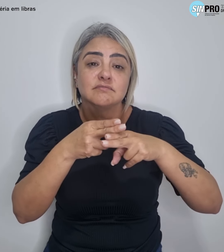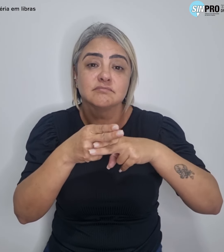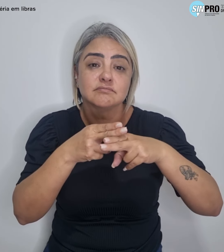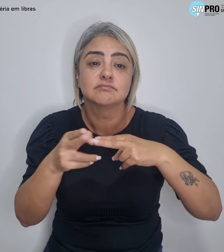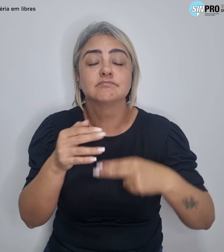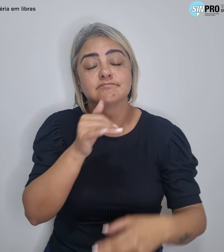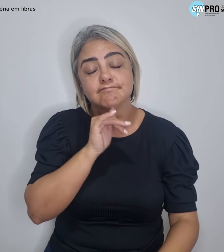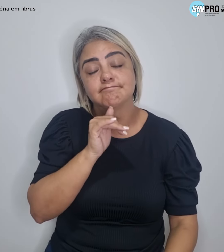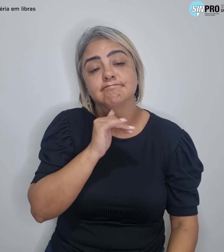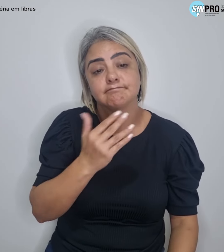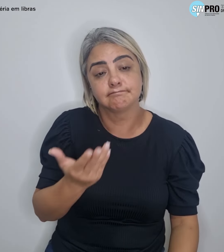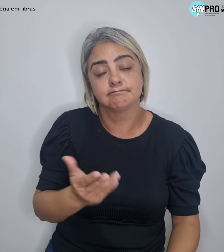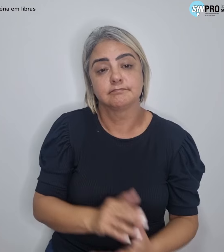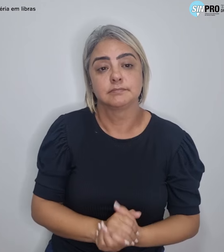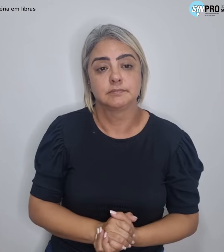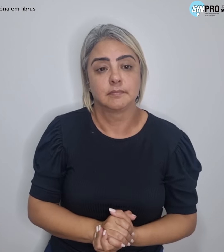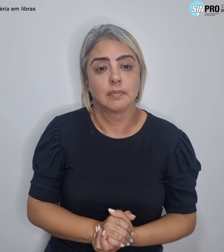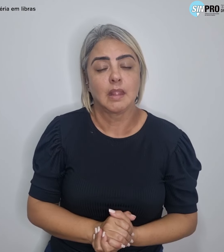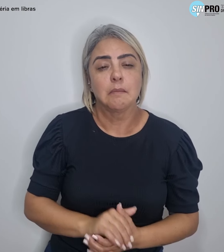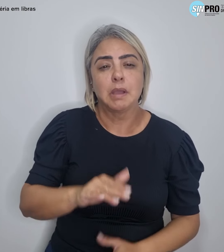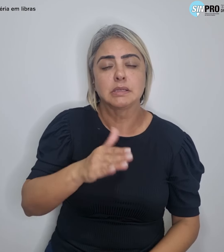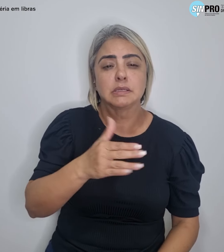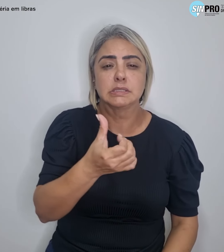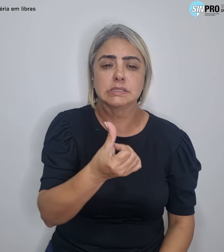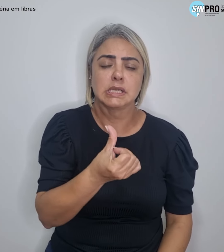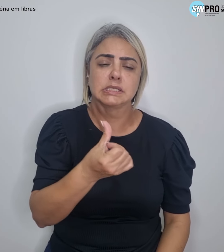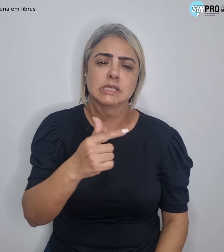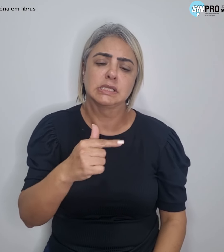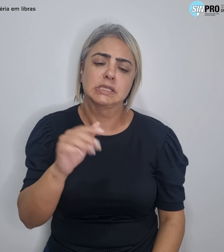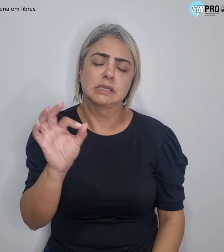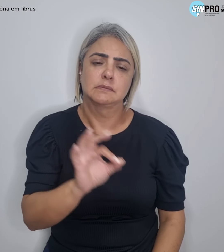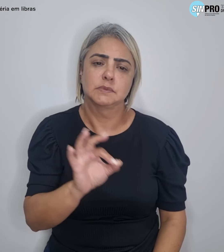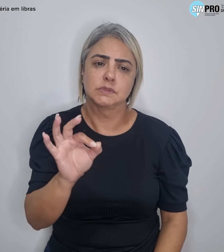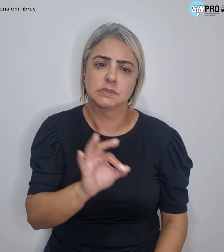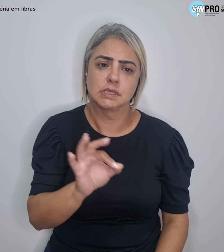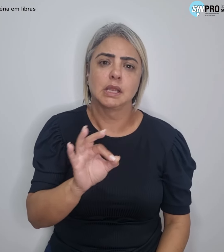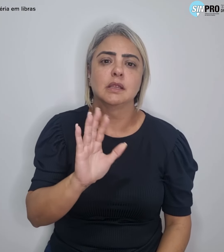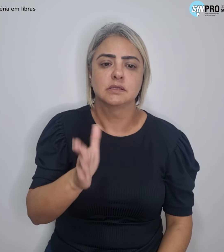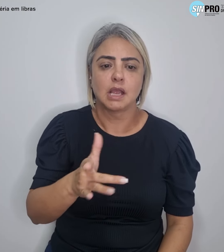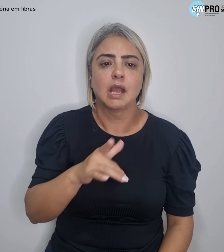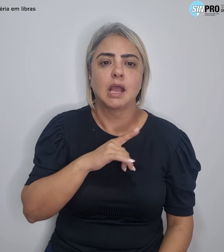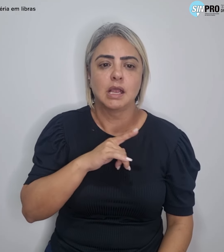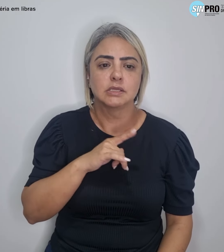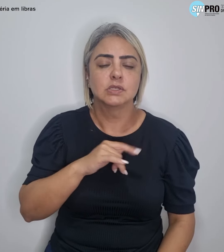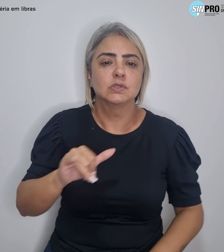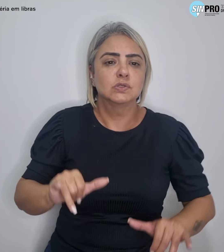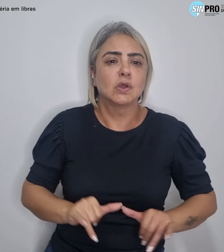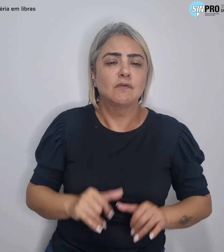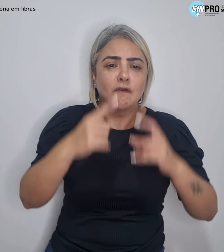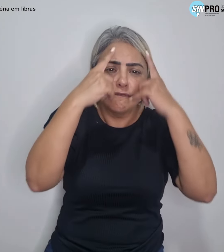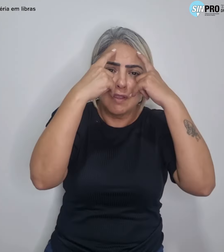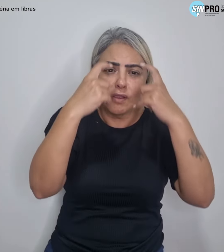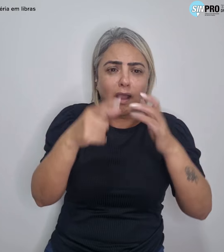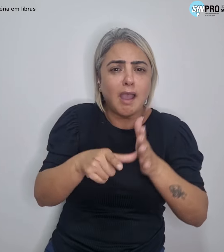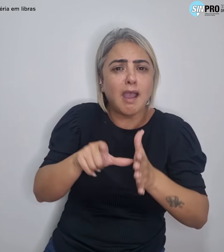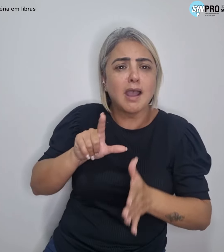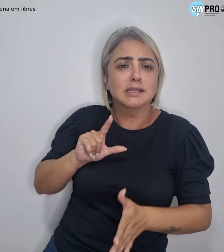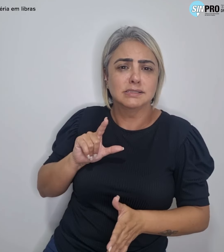exemplo. Cerca de 67% já tinham sofrido violência anterior por parte do